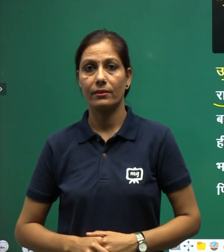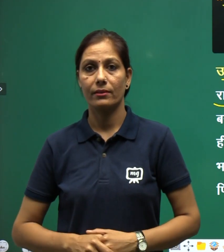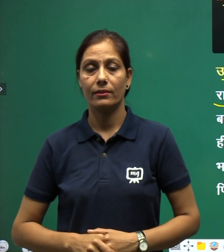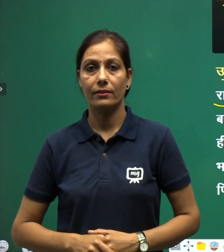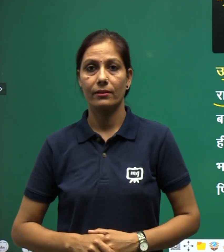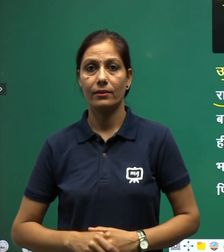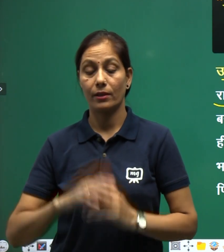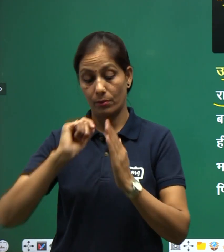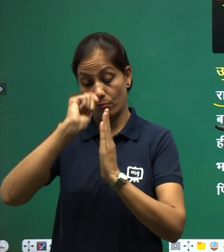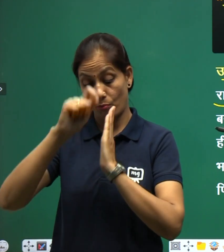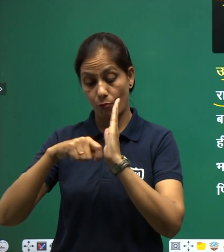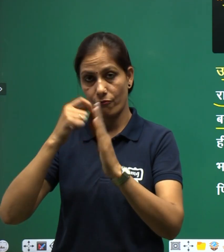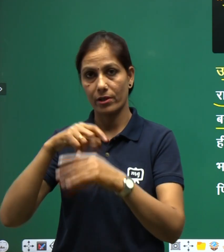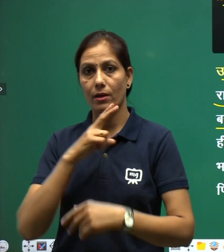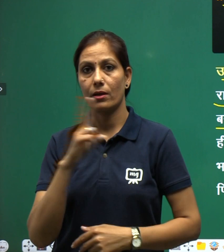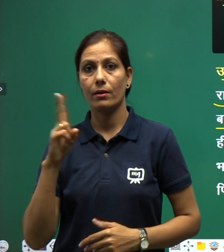आवारा फिल्म बनाई